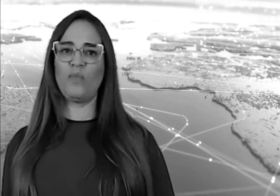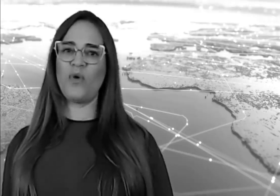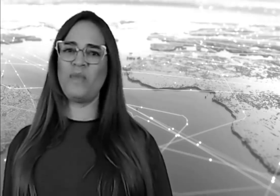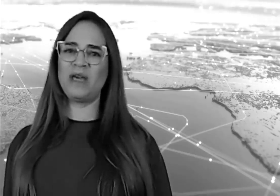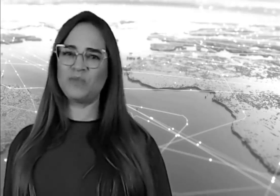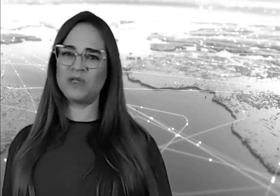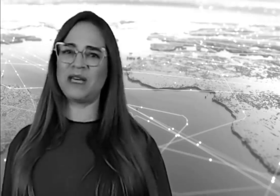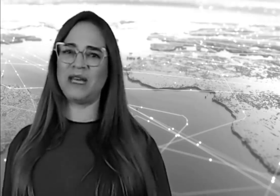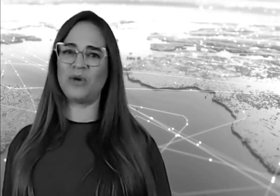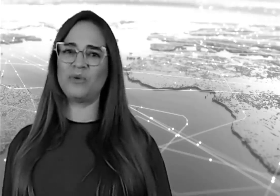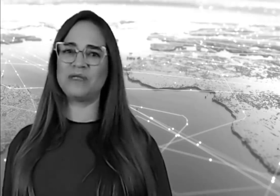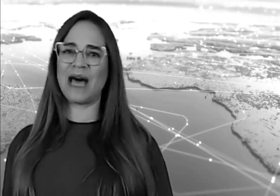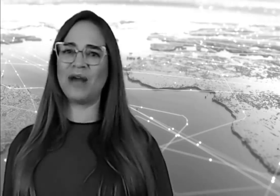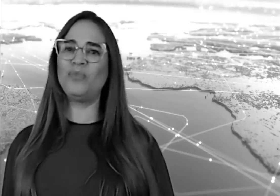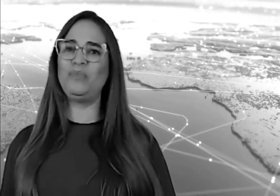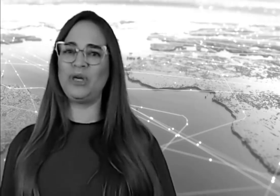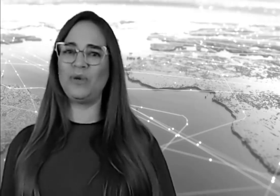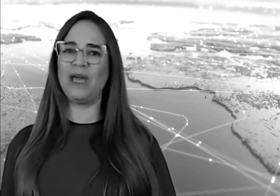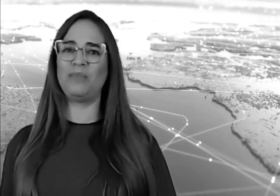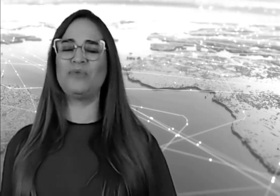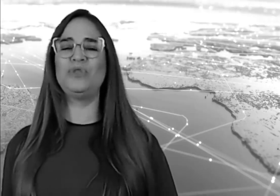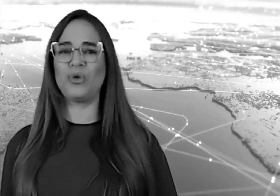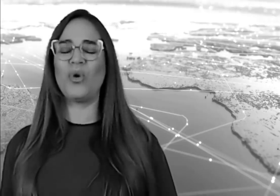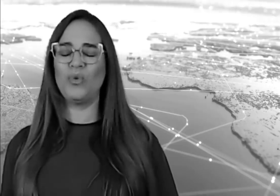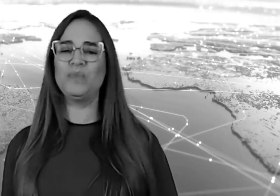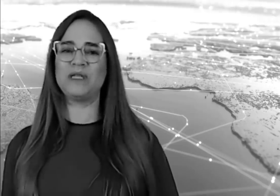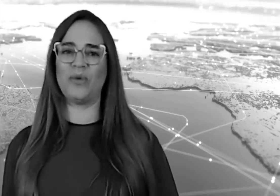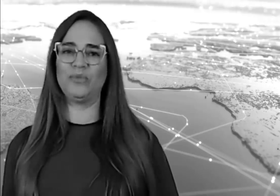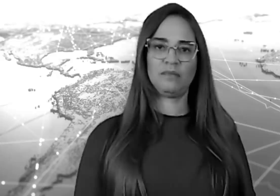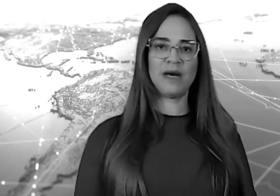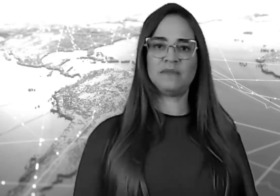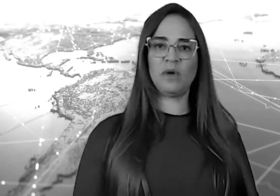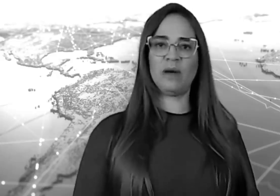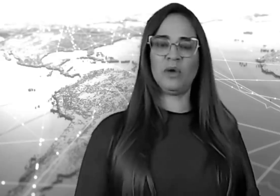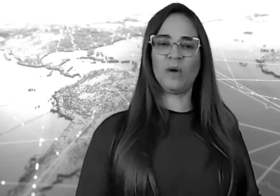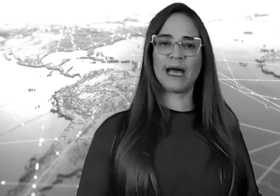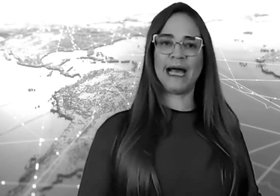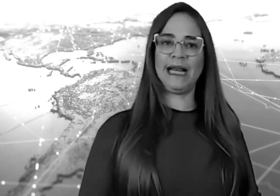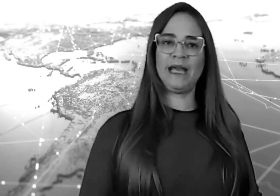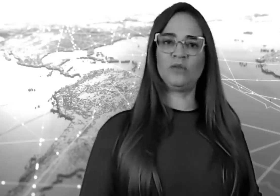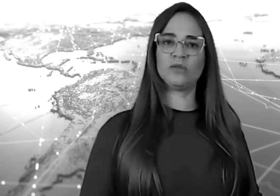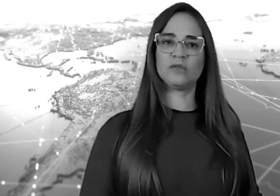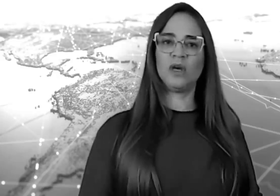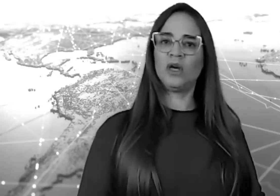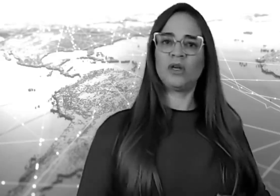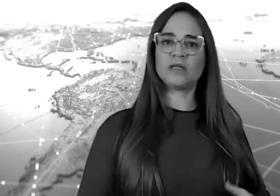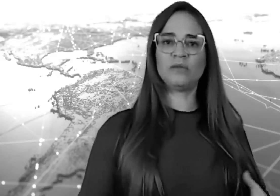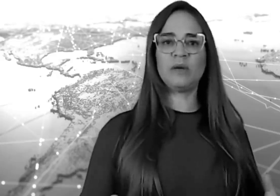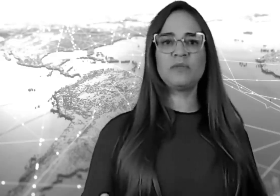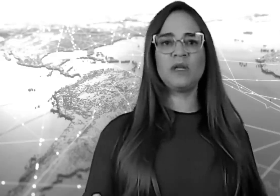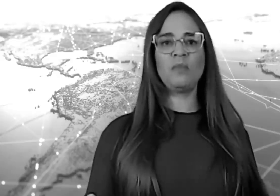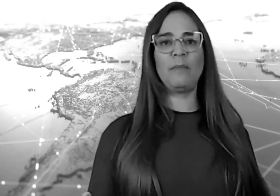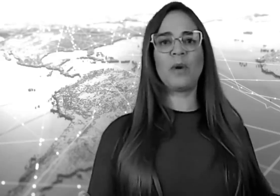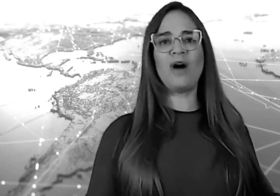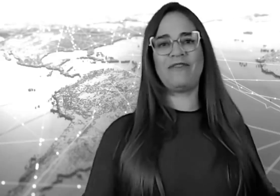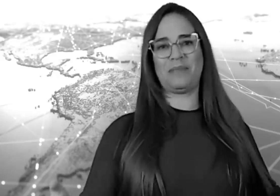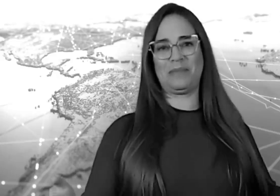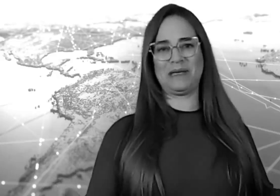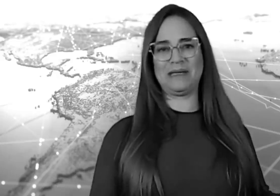bom mesmo seria acusar o Biro Lebon de corrupção. Mas, meu amigo Cagalheiros, nós não temos nenhuma prova para